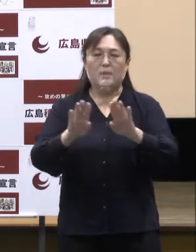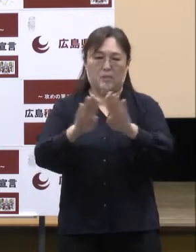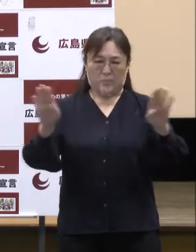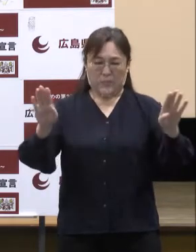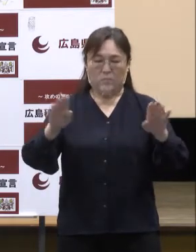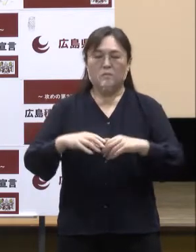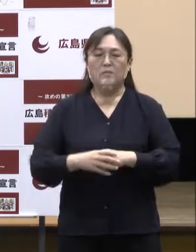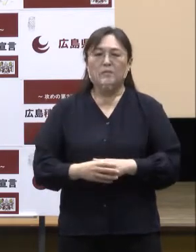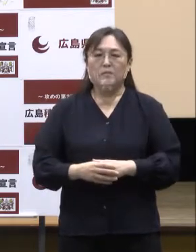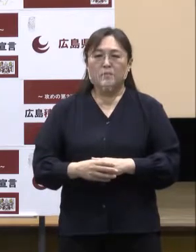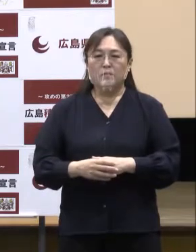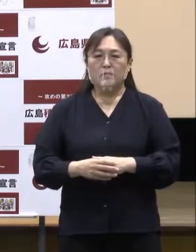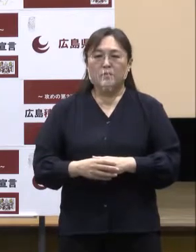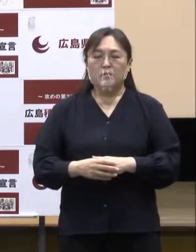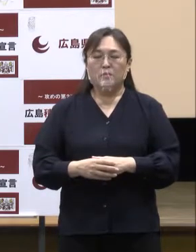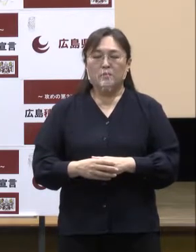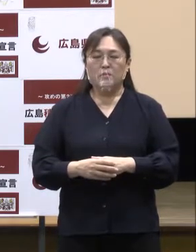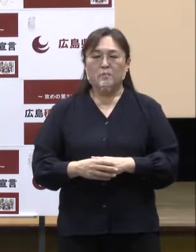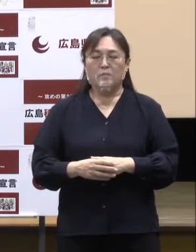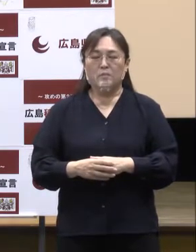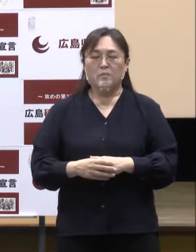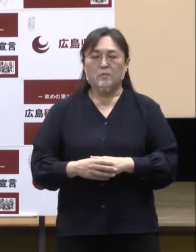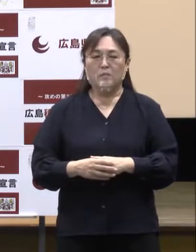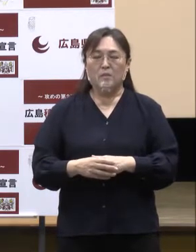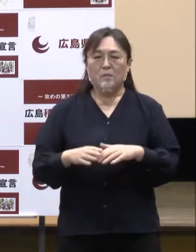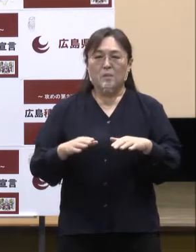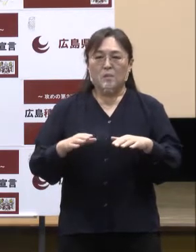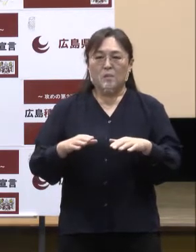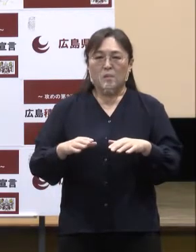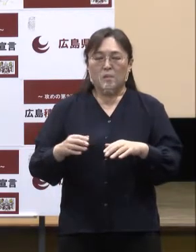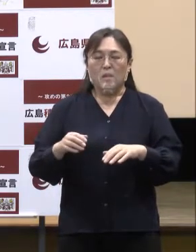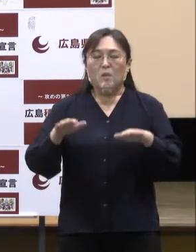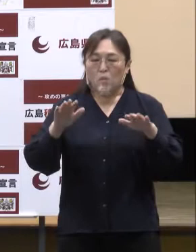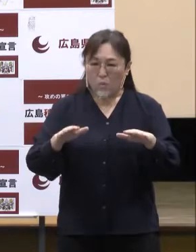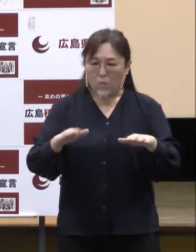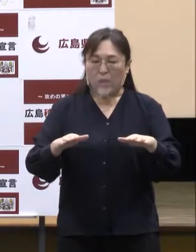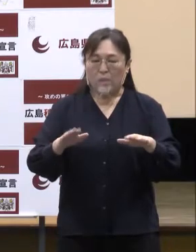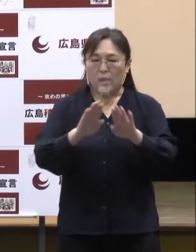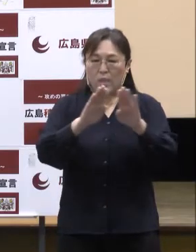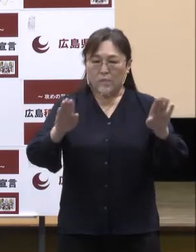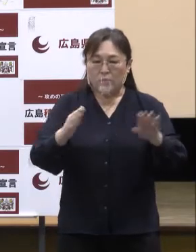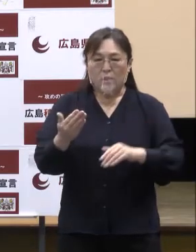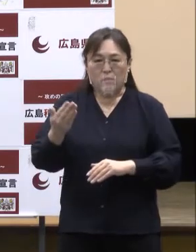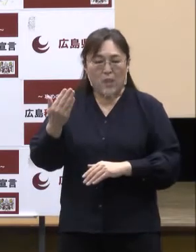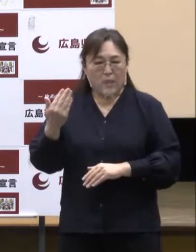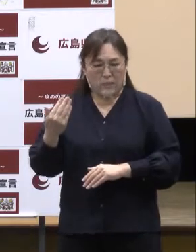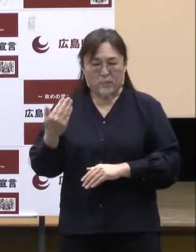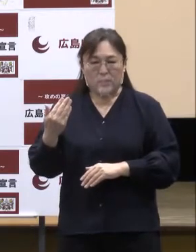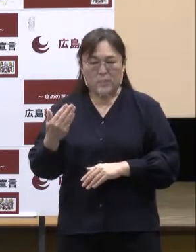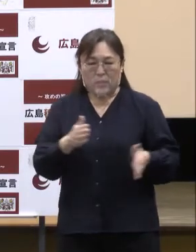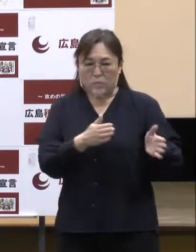ました。で、今回の本格運用に向けて、強化した主な企業が機能でございます